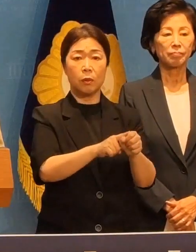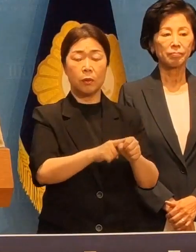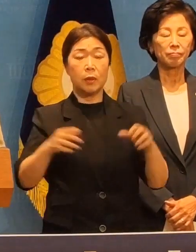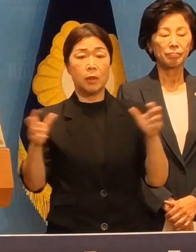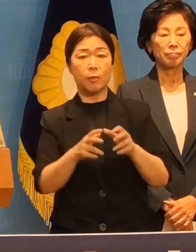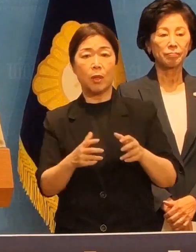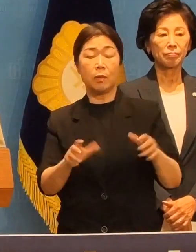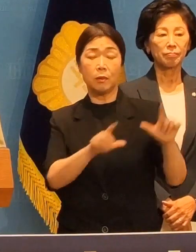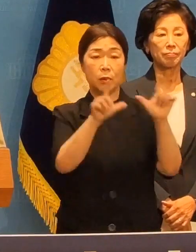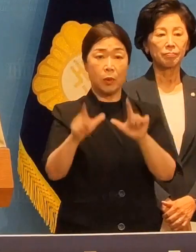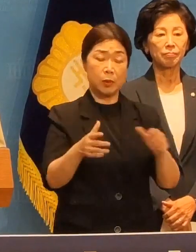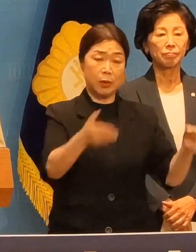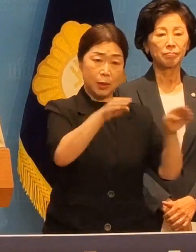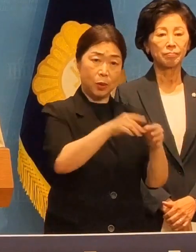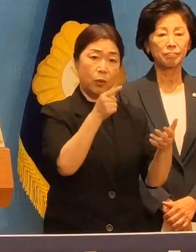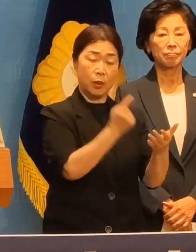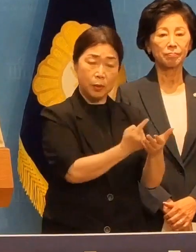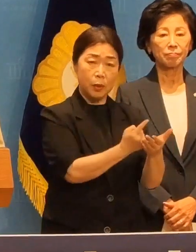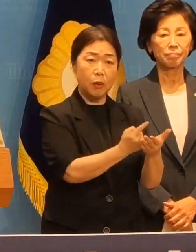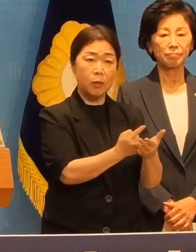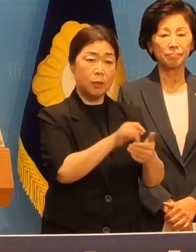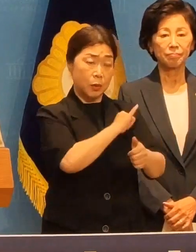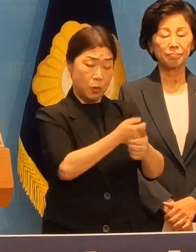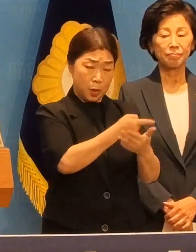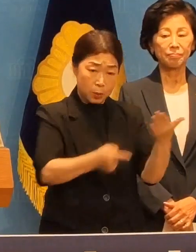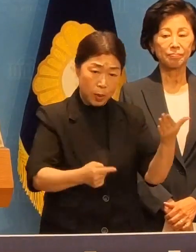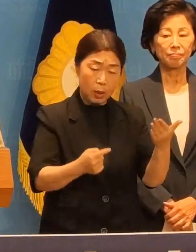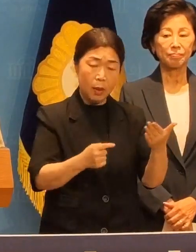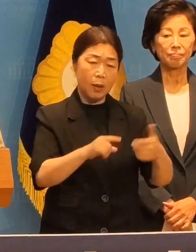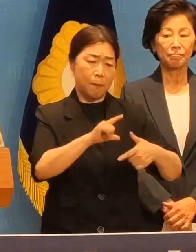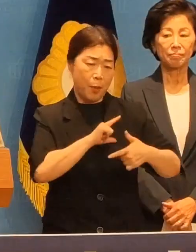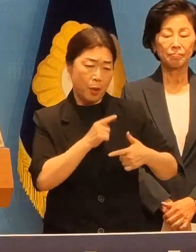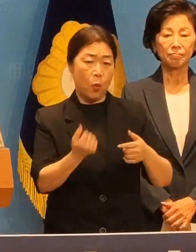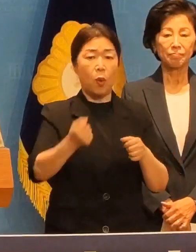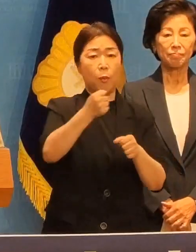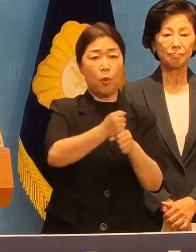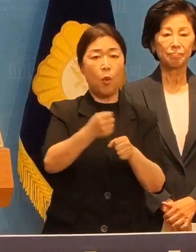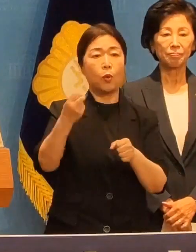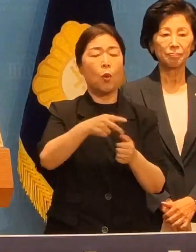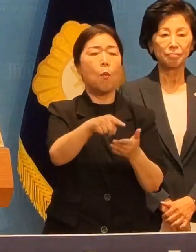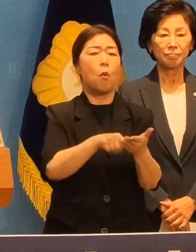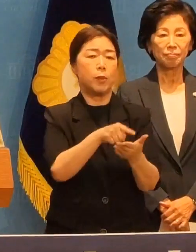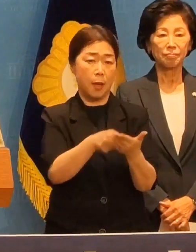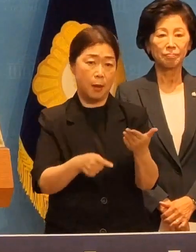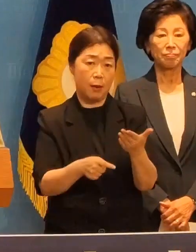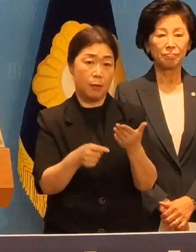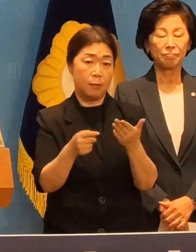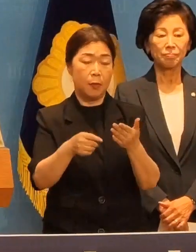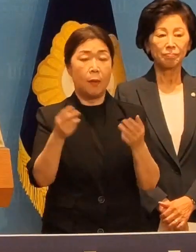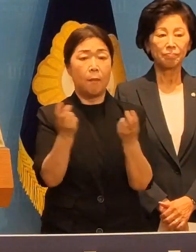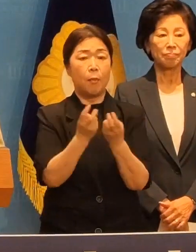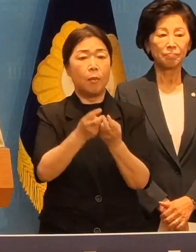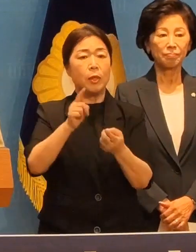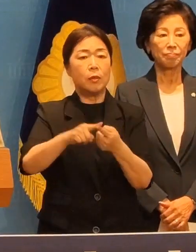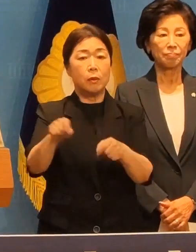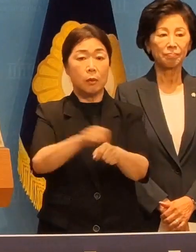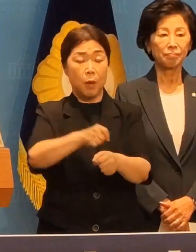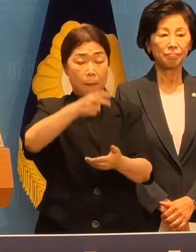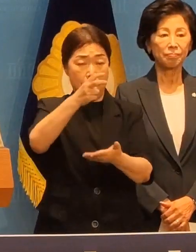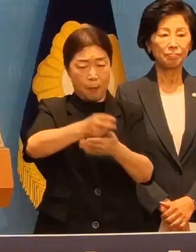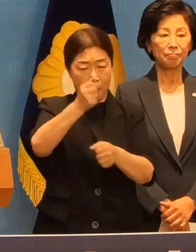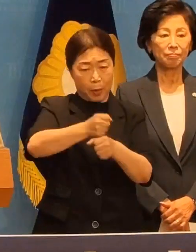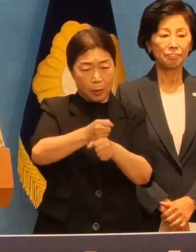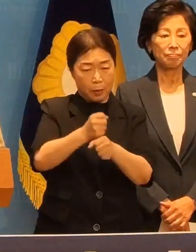집단 수용시설 등 인권 침해 피해자의 명예 회복 및 보상 등에 관한 특별 법안에